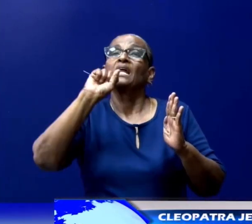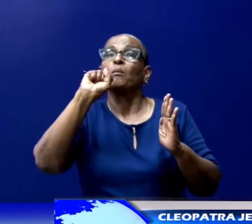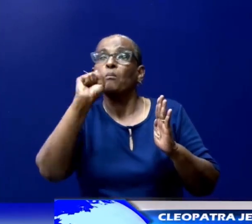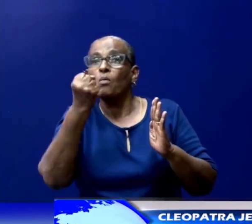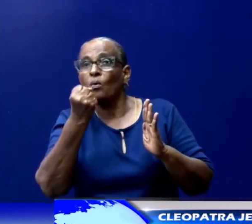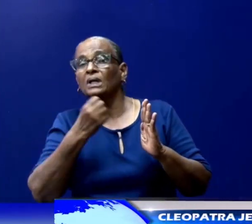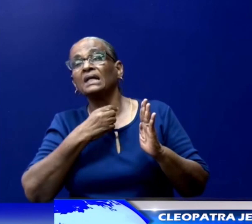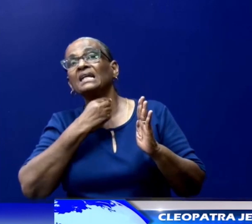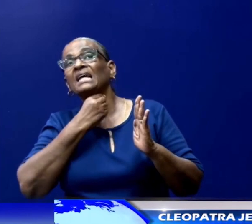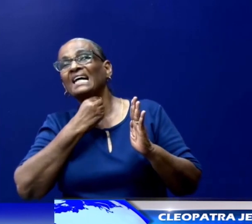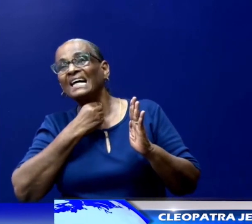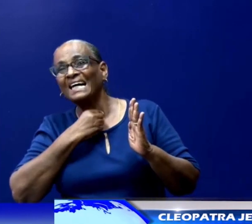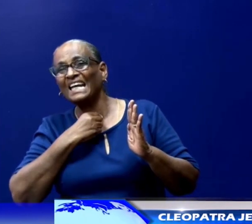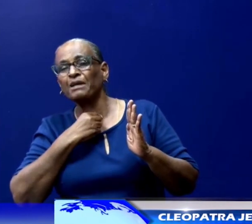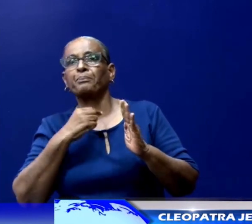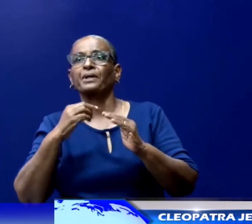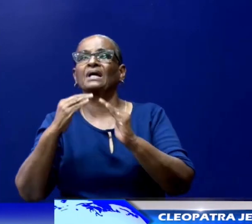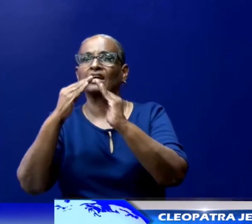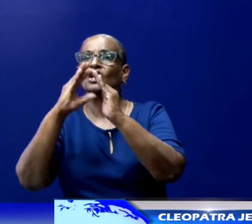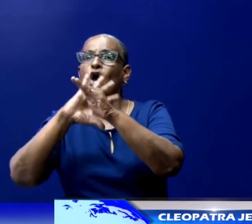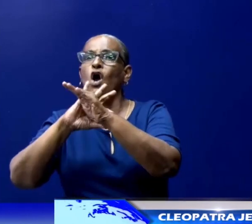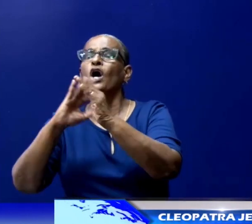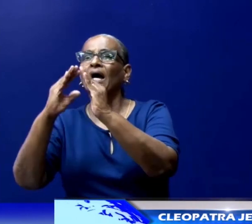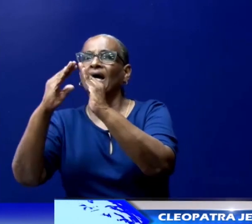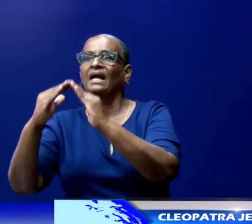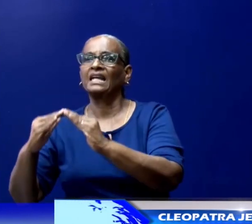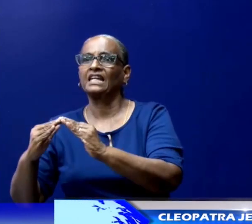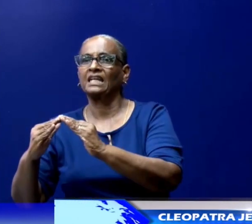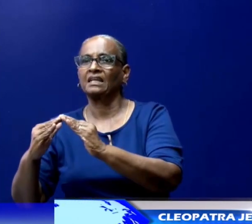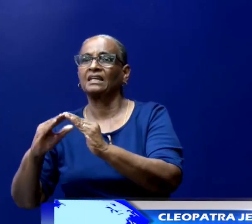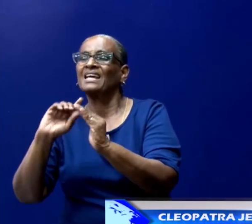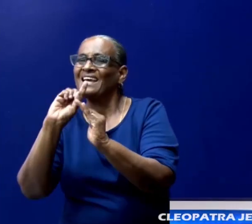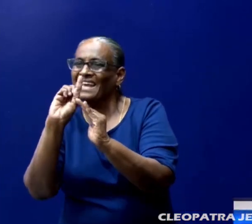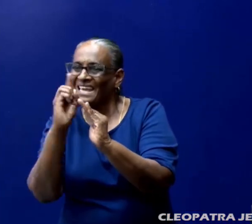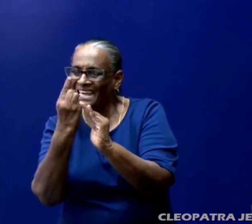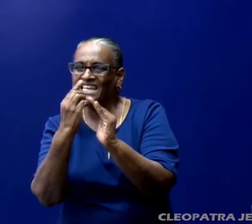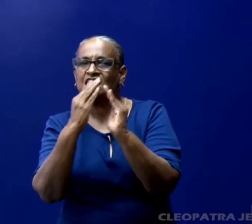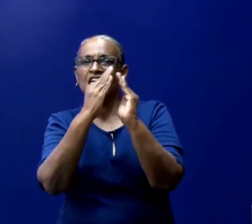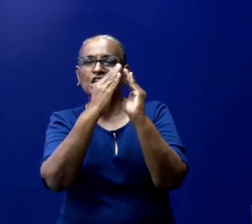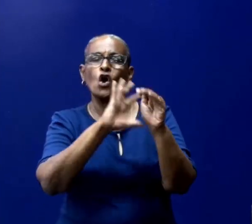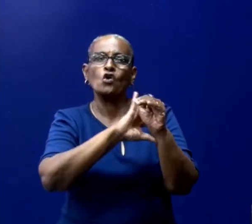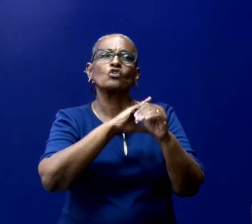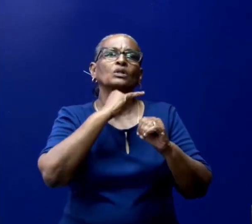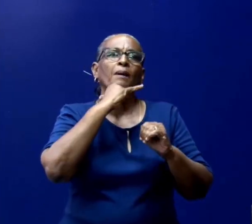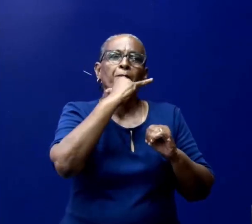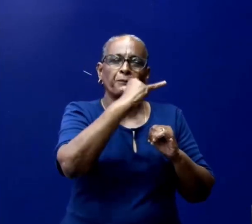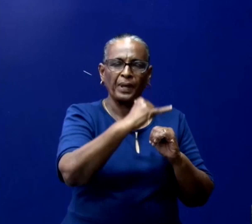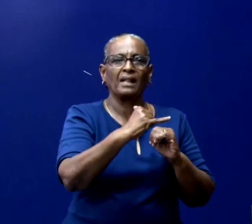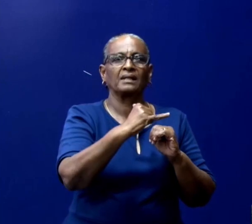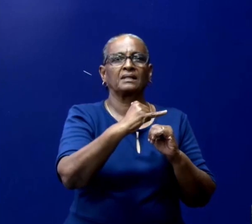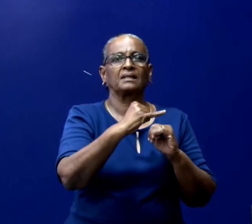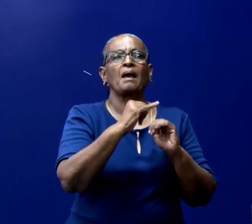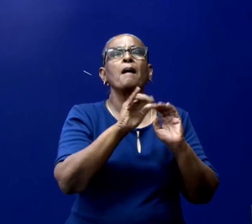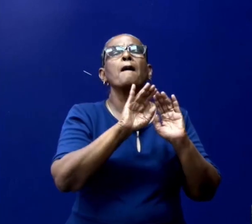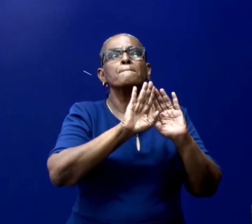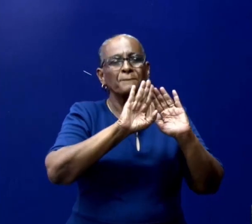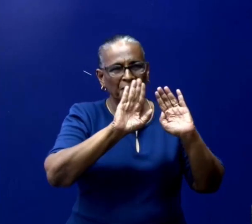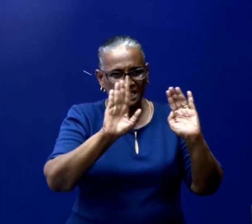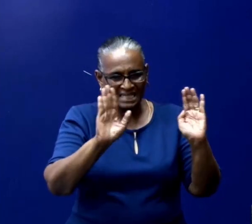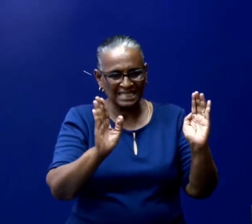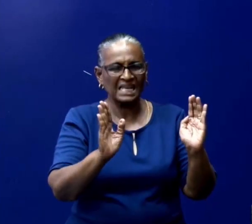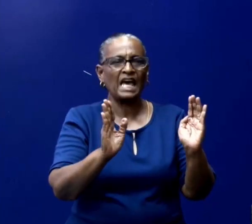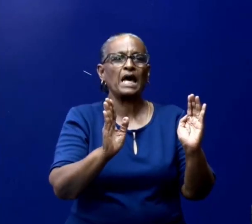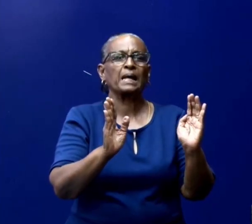voor griepklinieken. We willen dat de mensen wel leren eerst naar de huisarts te bellen. Je beschermt